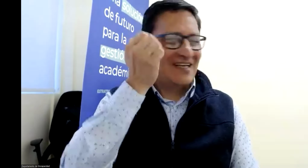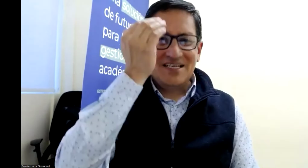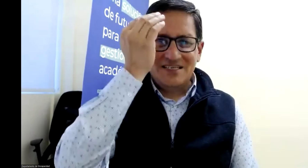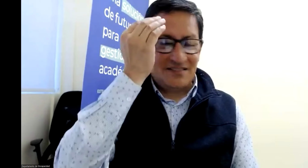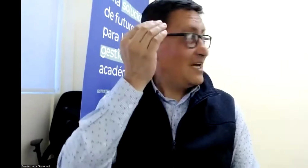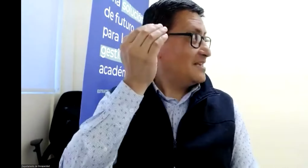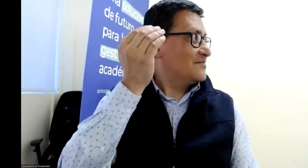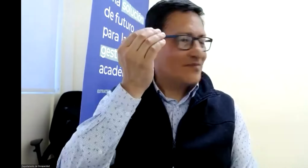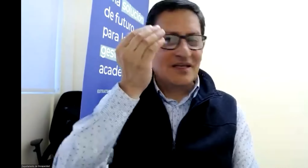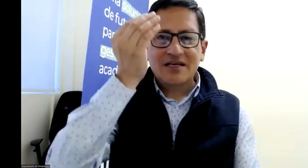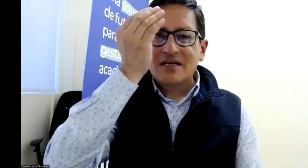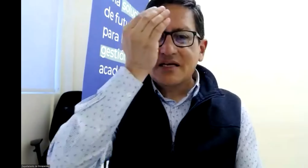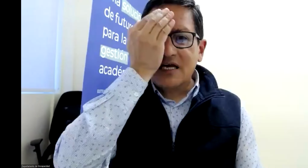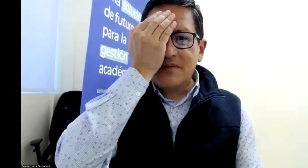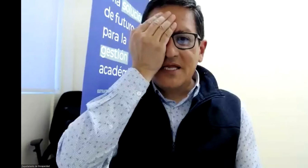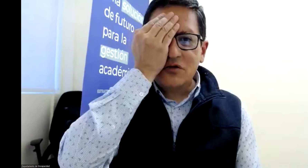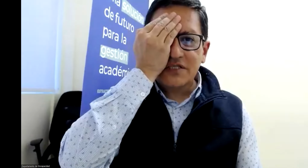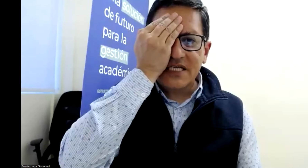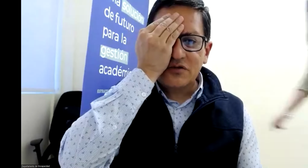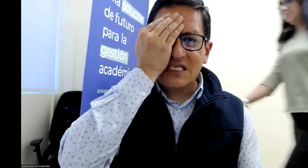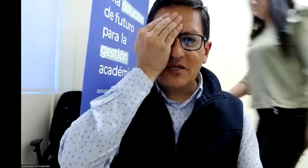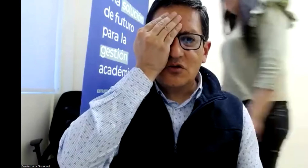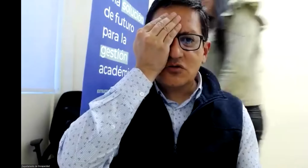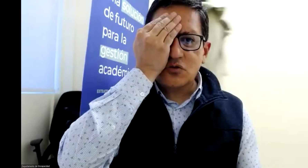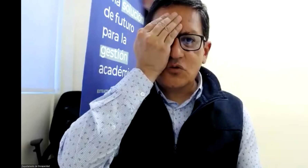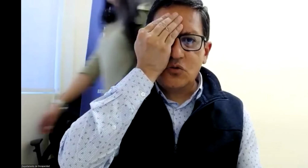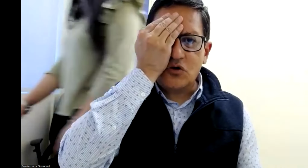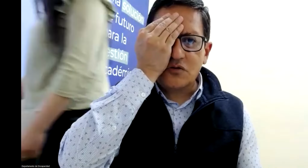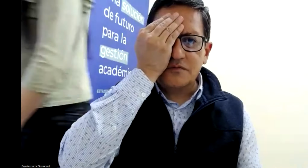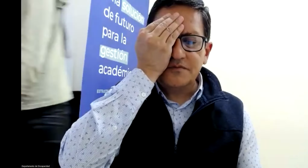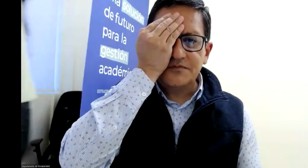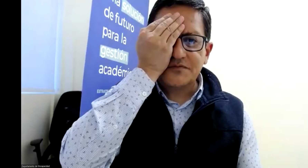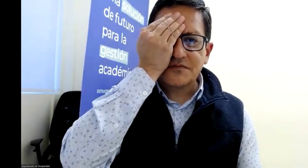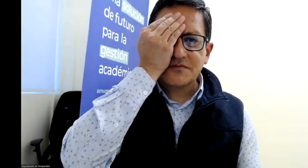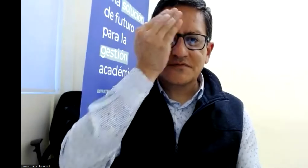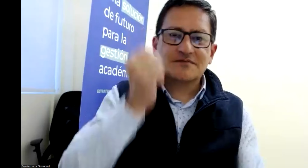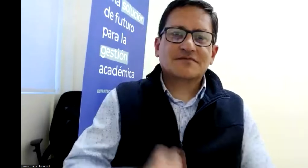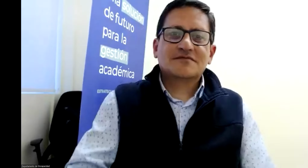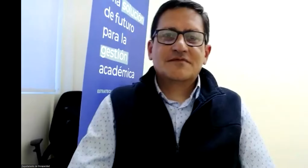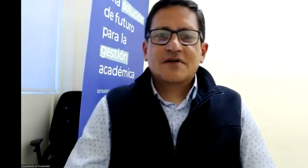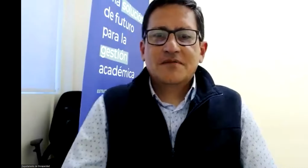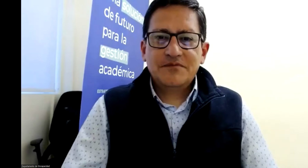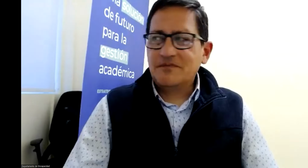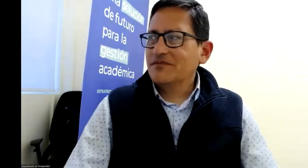el mes de agosto sería entonces tomándonos un ojo mes